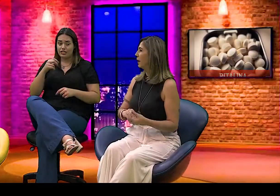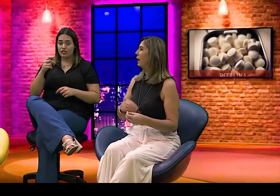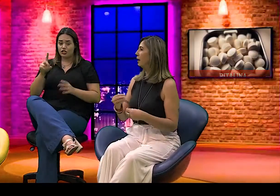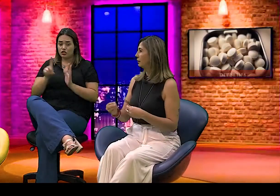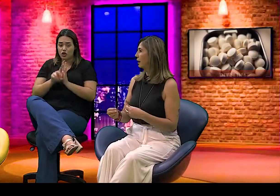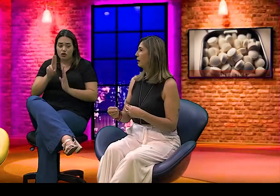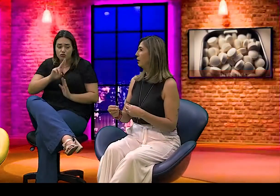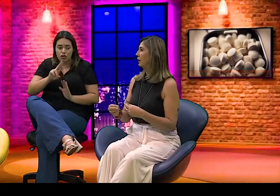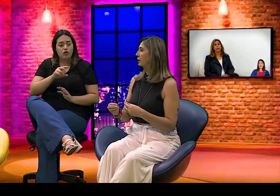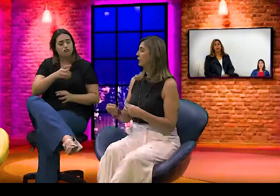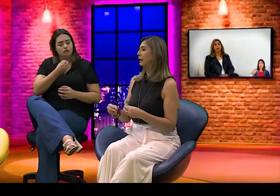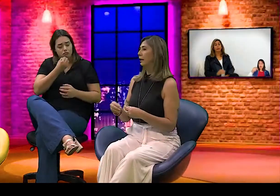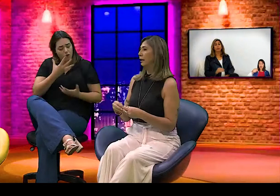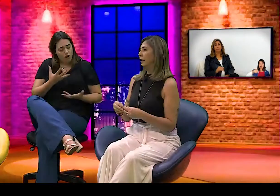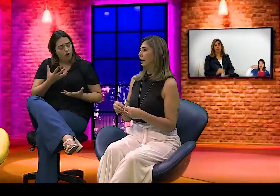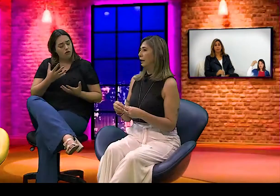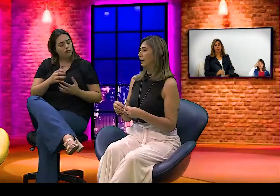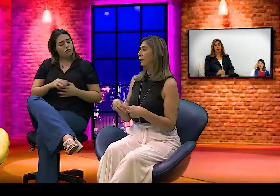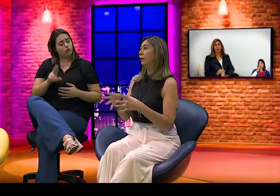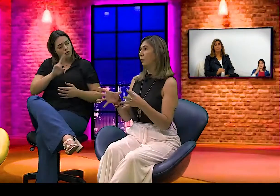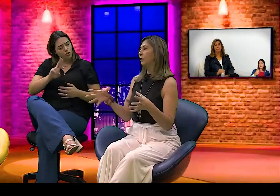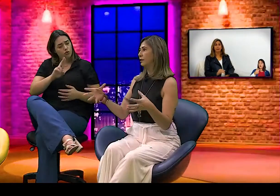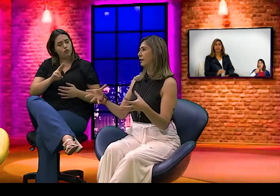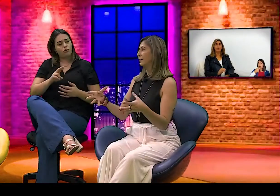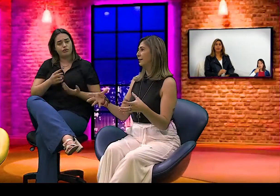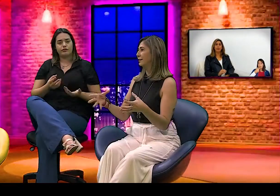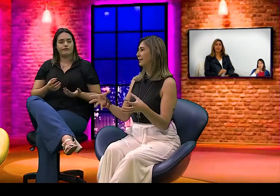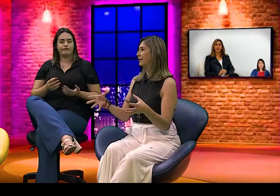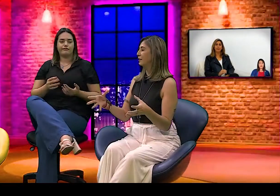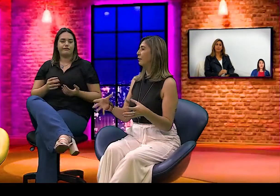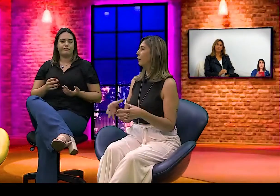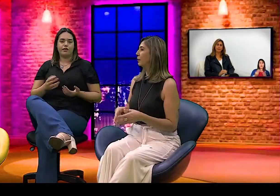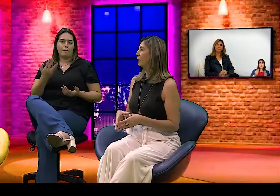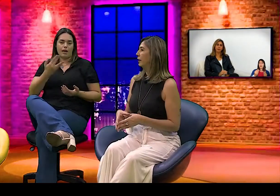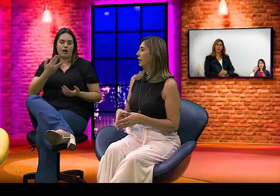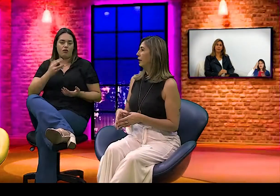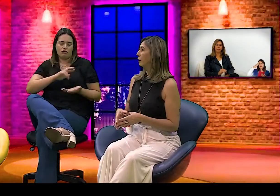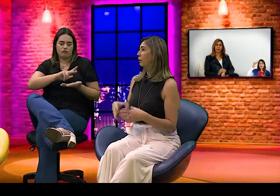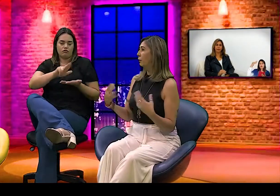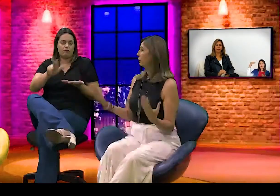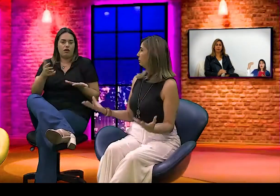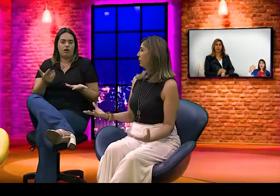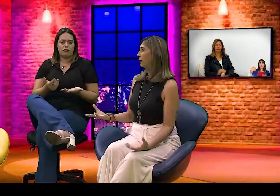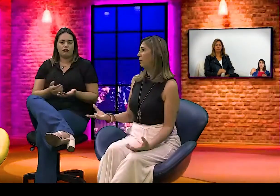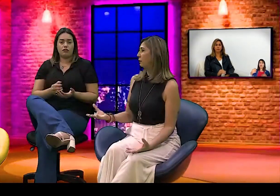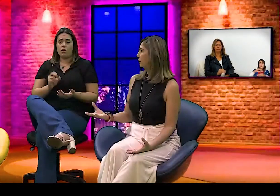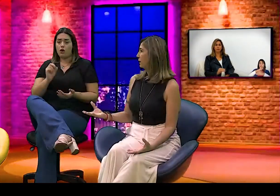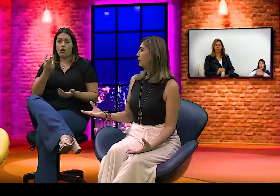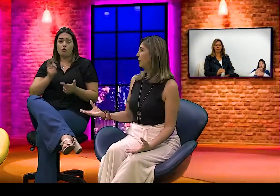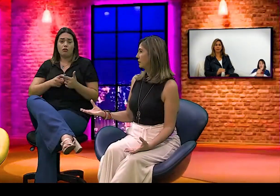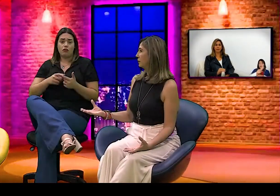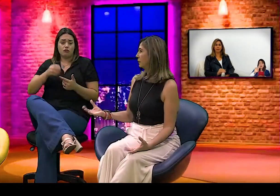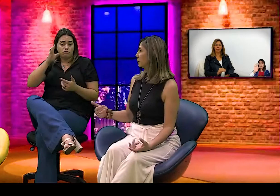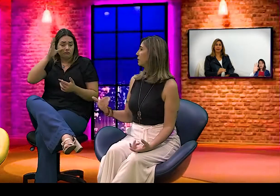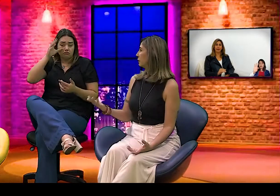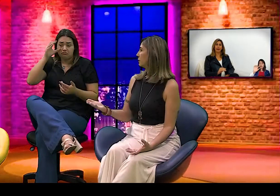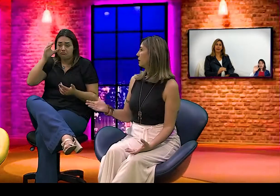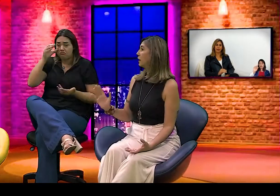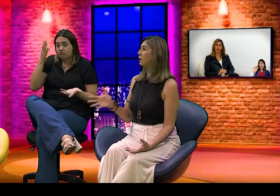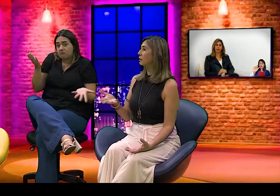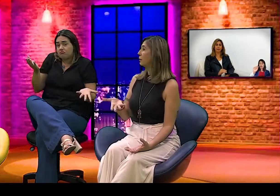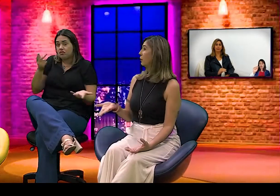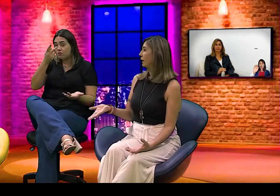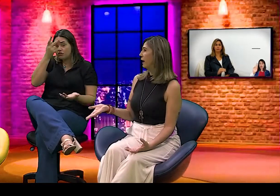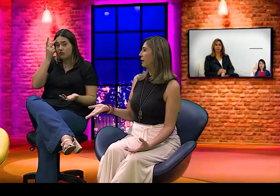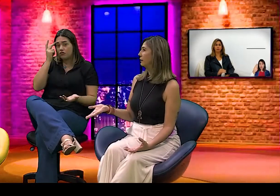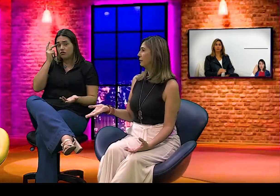ficar bem e tal, né? Entre outras, né, dessa forma. Ou por mera curiosidade mesmo. Tem pessoas que têm curiosidade,